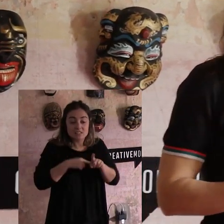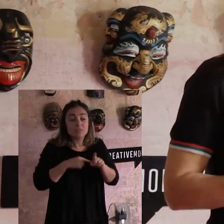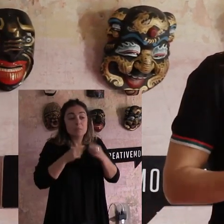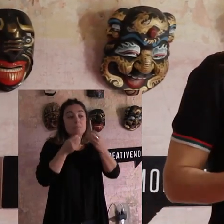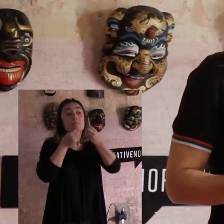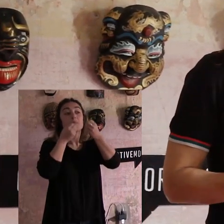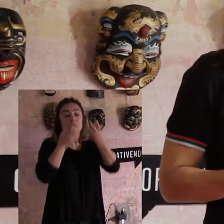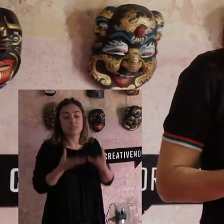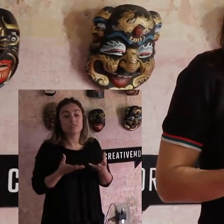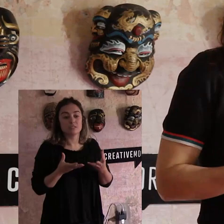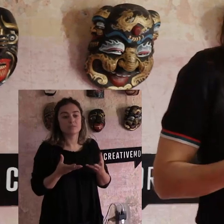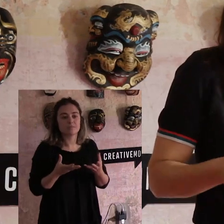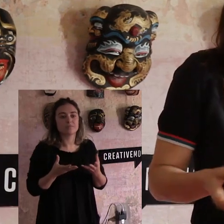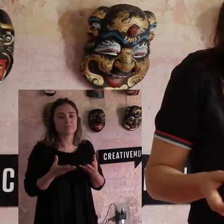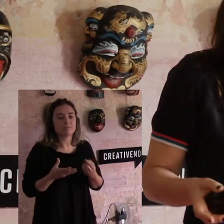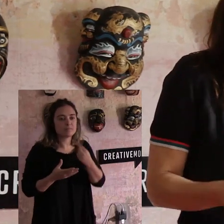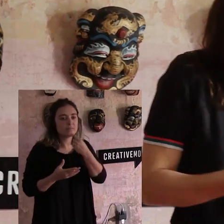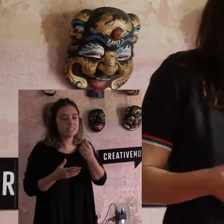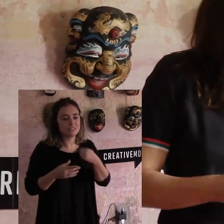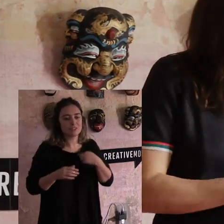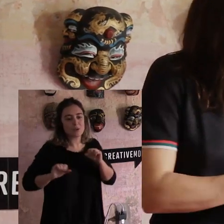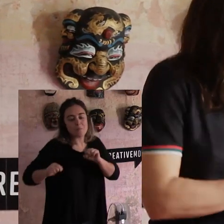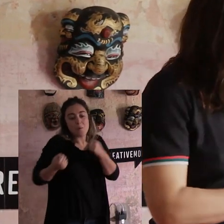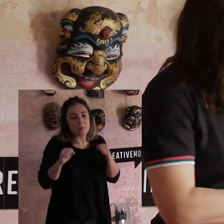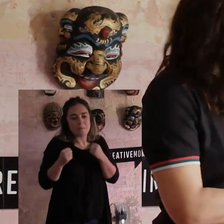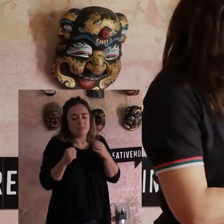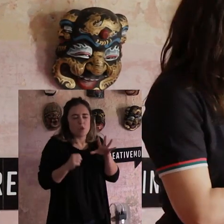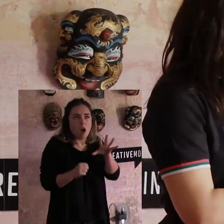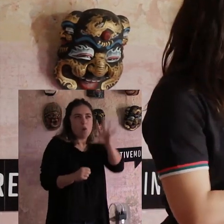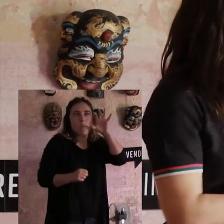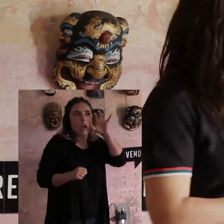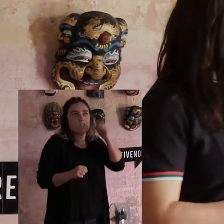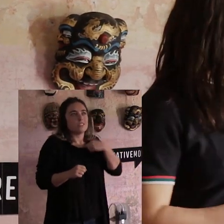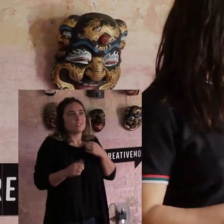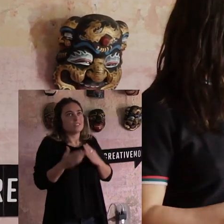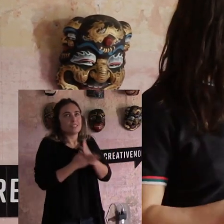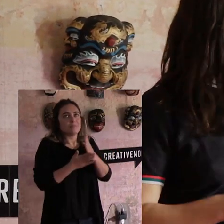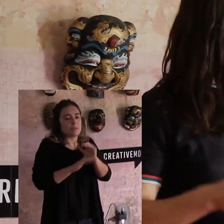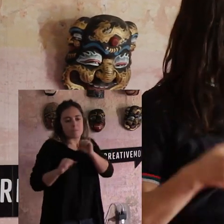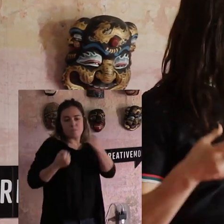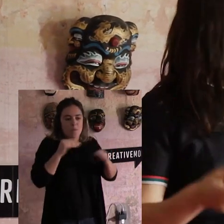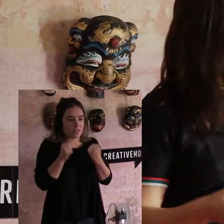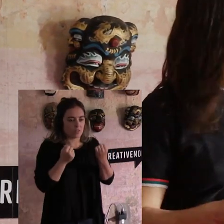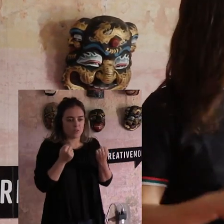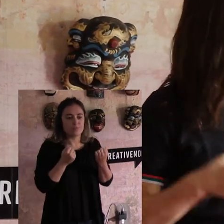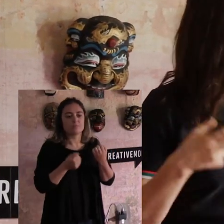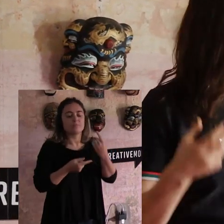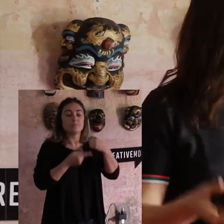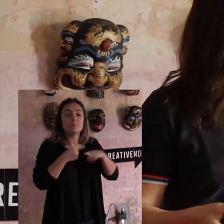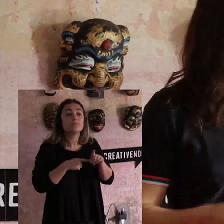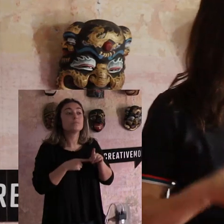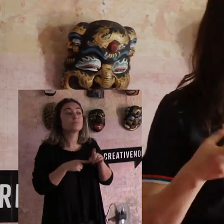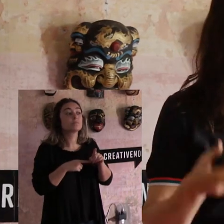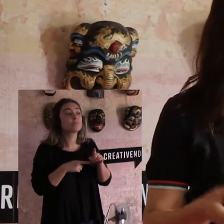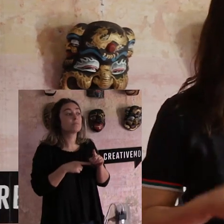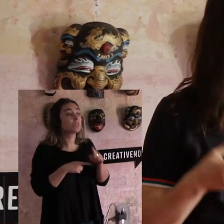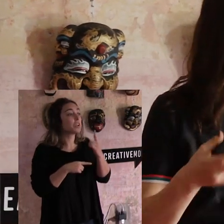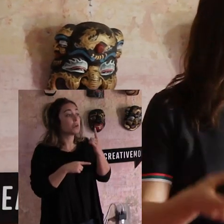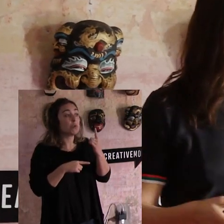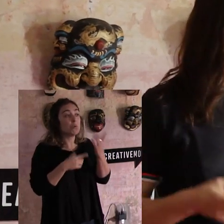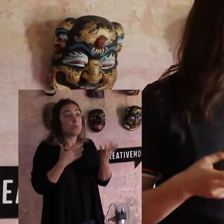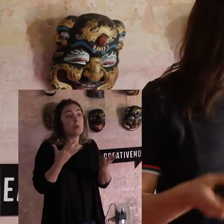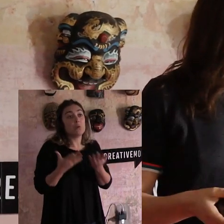eso les digo que soy movimiento desde que me acuerdo. Entonces, una vez que ese